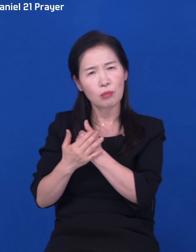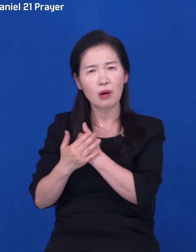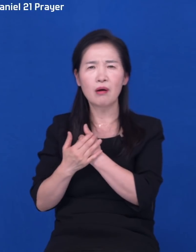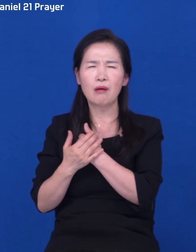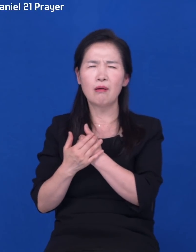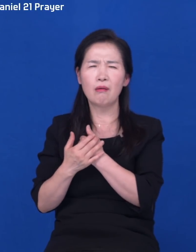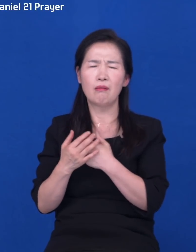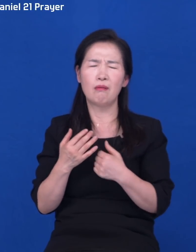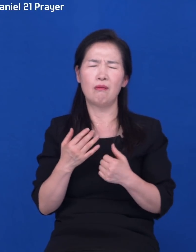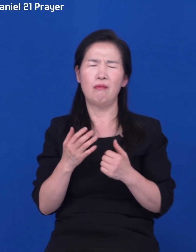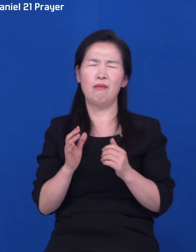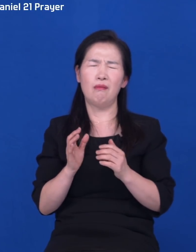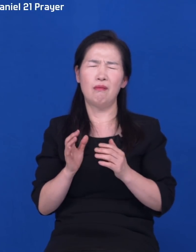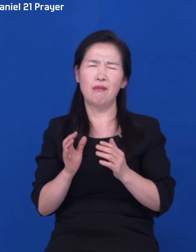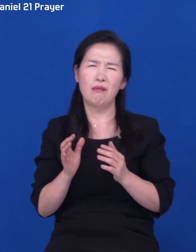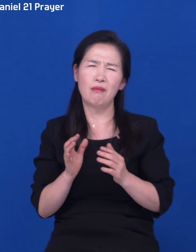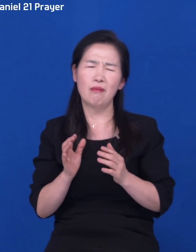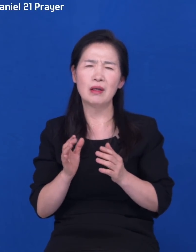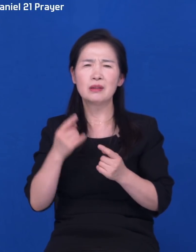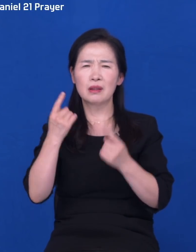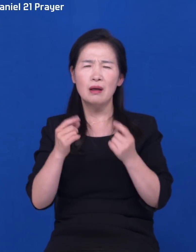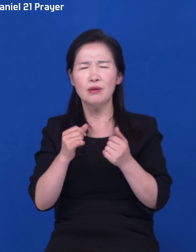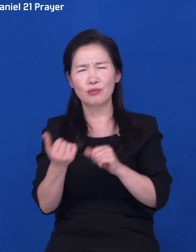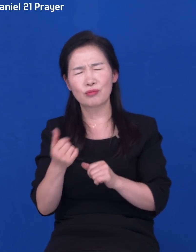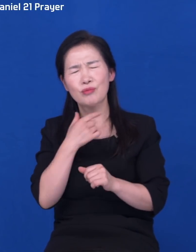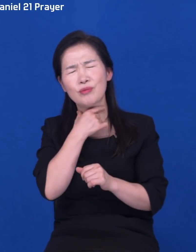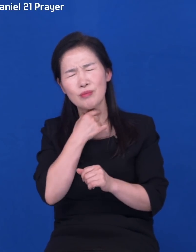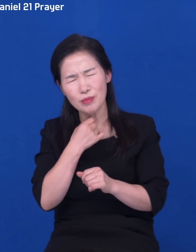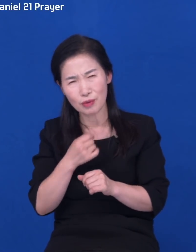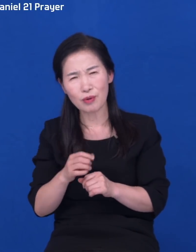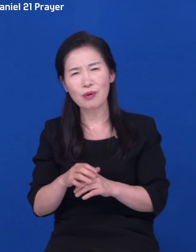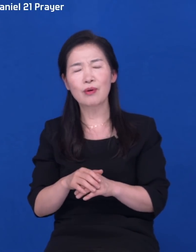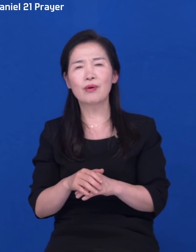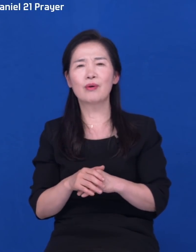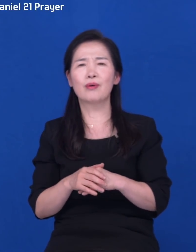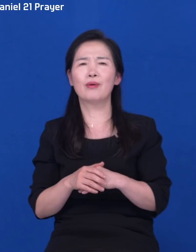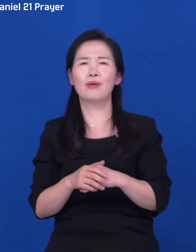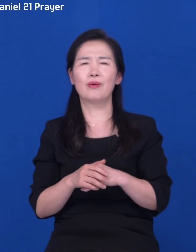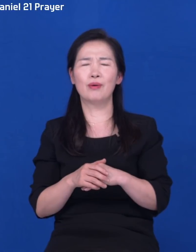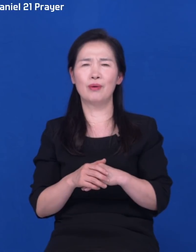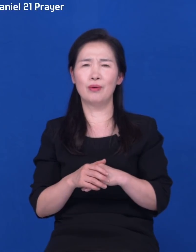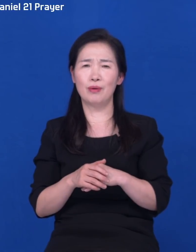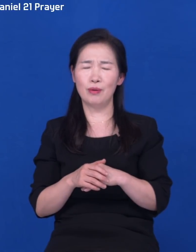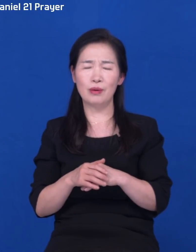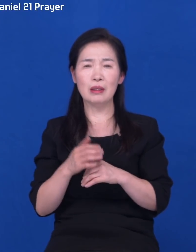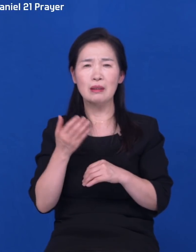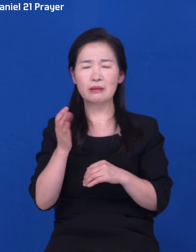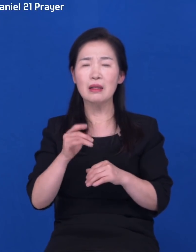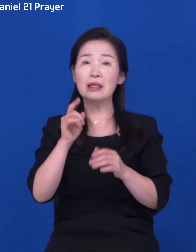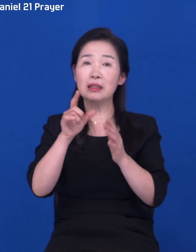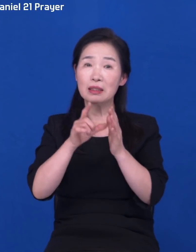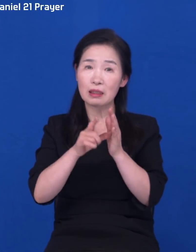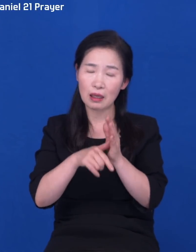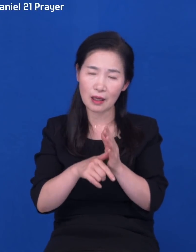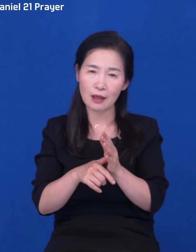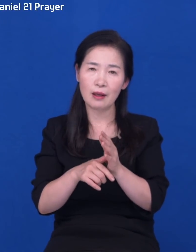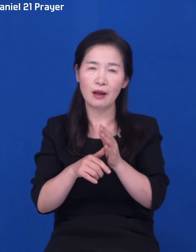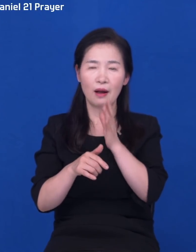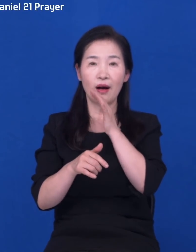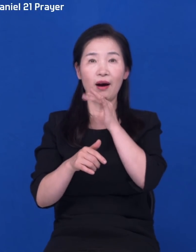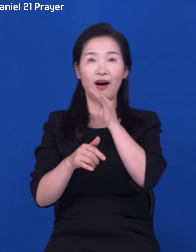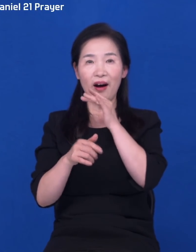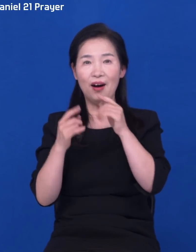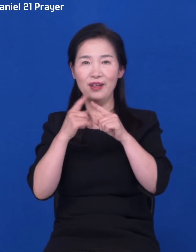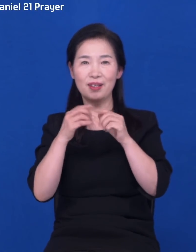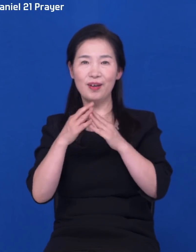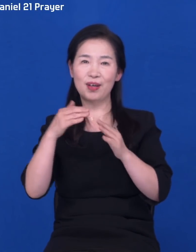이 생각이 들면서 차라리 죽고 싶다. 또 죽고 싶어 하는 거예요, 제가. 근데 그 순간 교회 가야겠다. 근데 마침